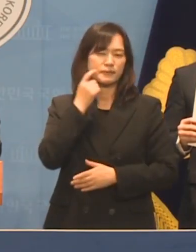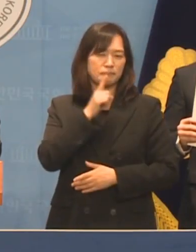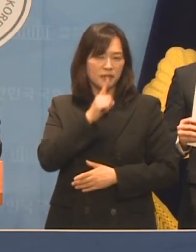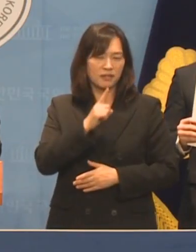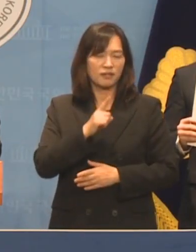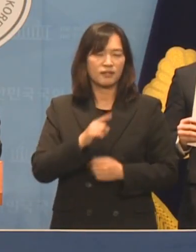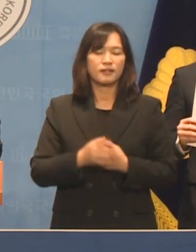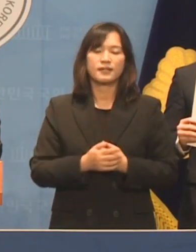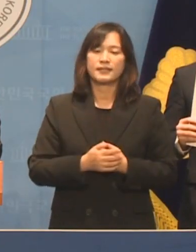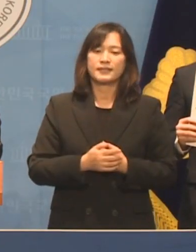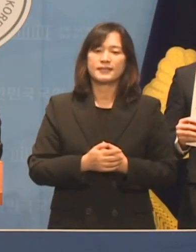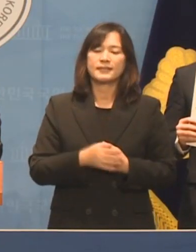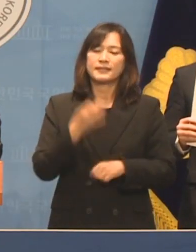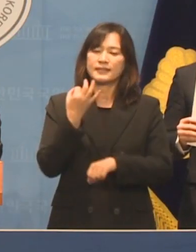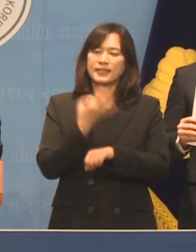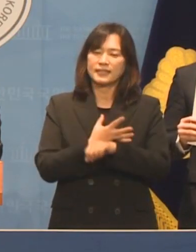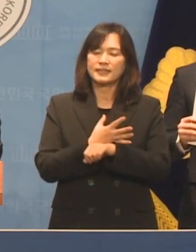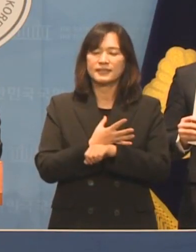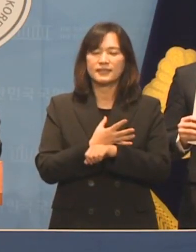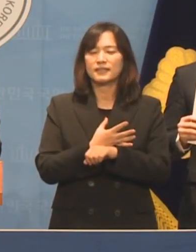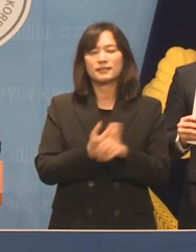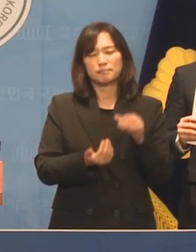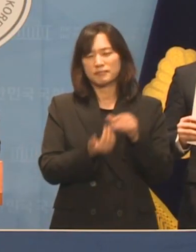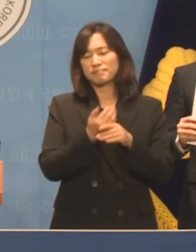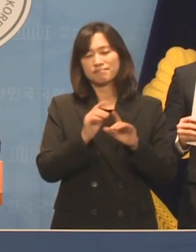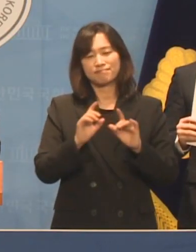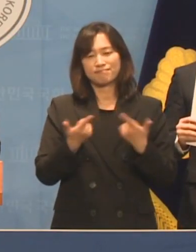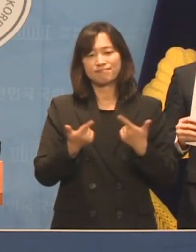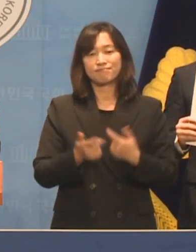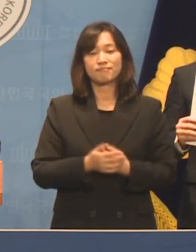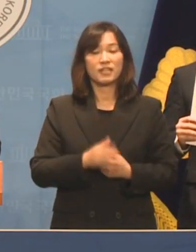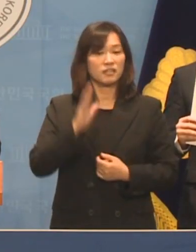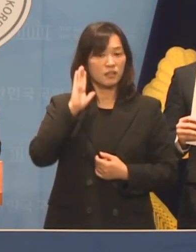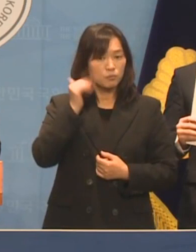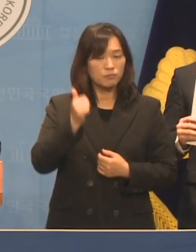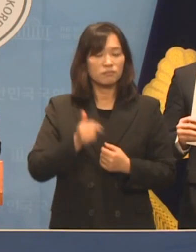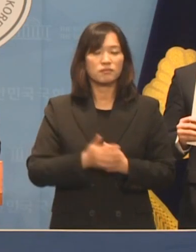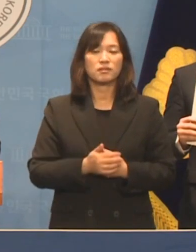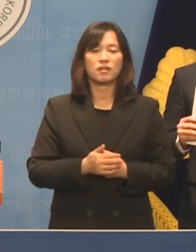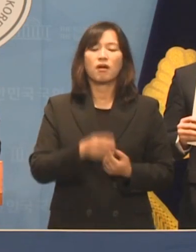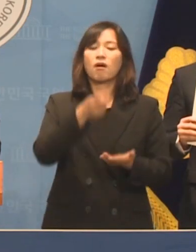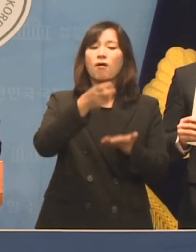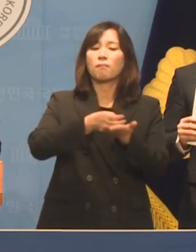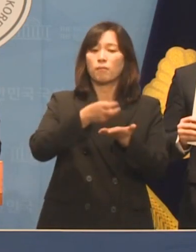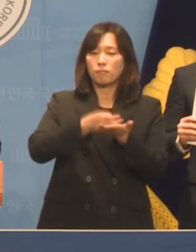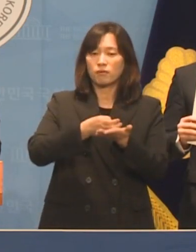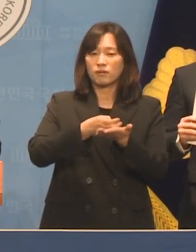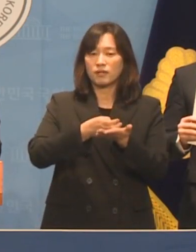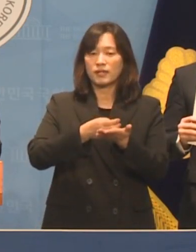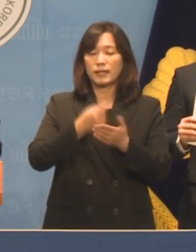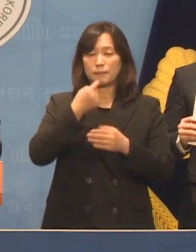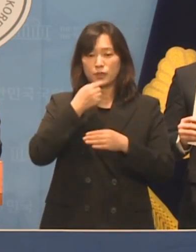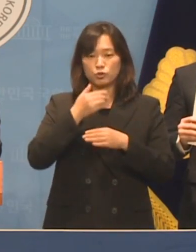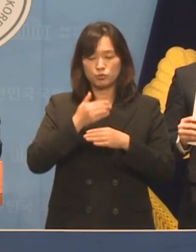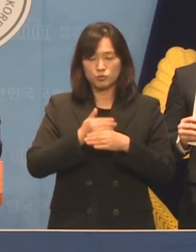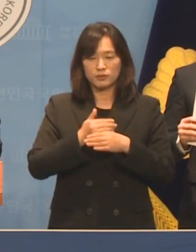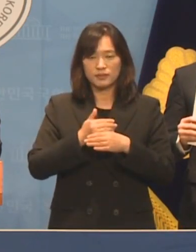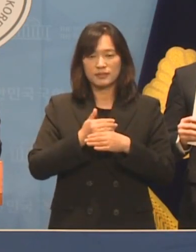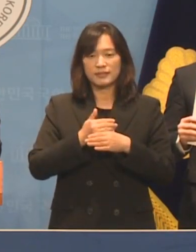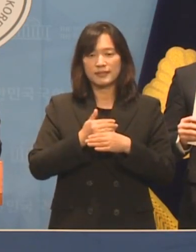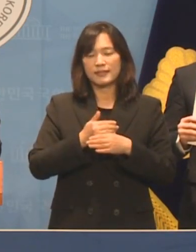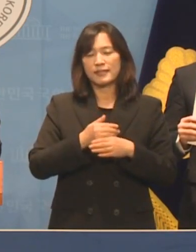했다면 이는 단순한 해프닝이 아닙니다. 대통령께서 헌법과 민주주의의 근본을